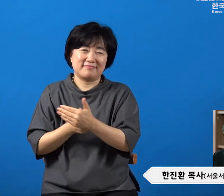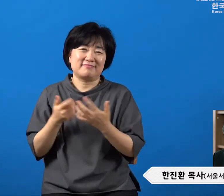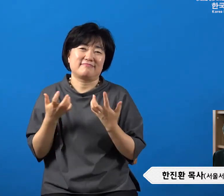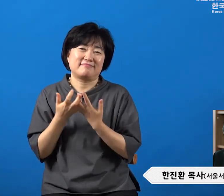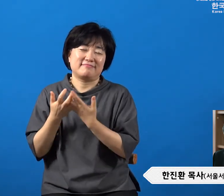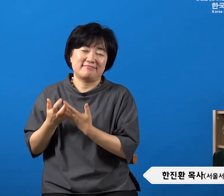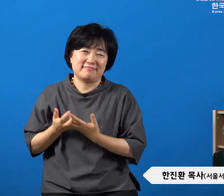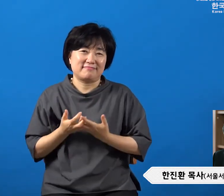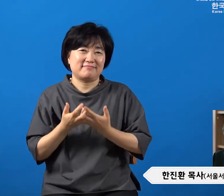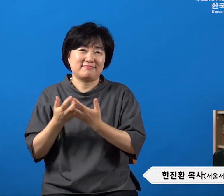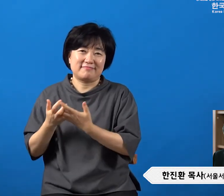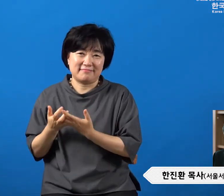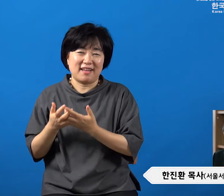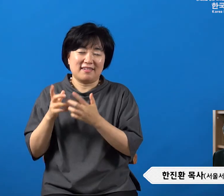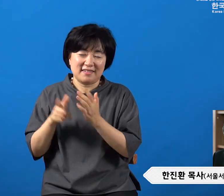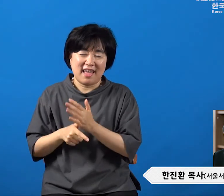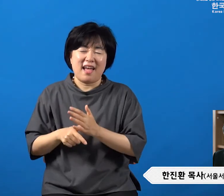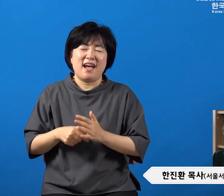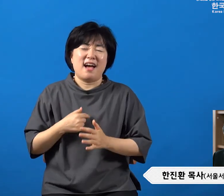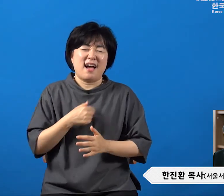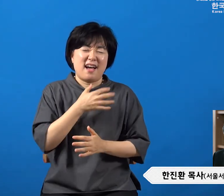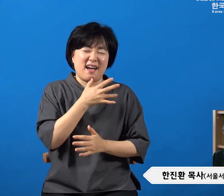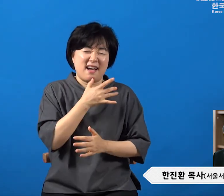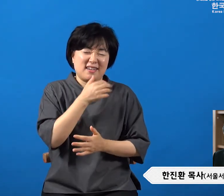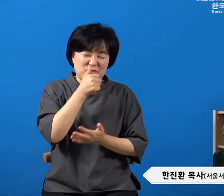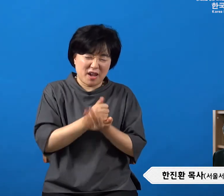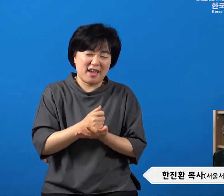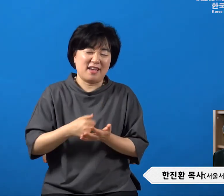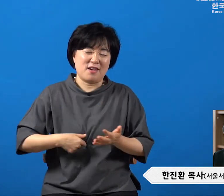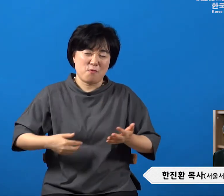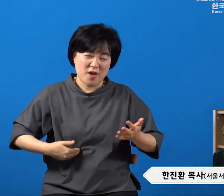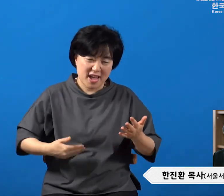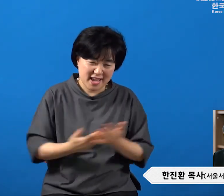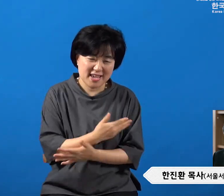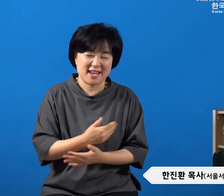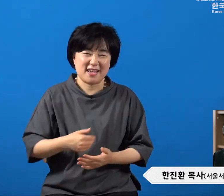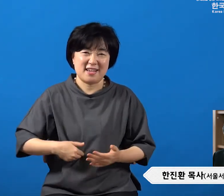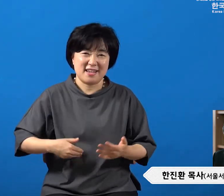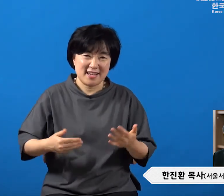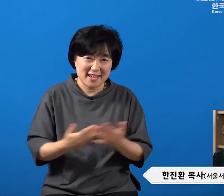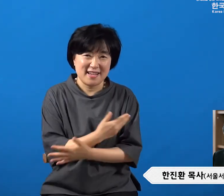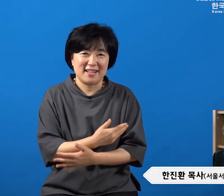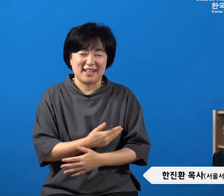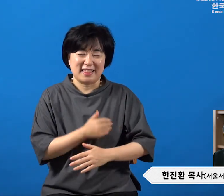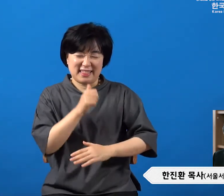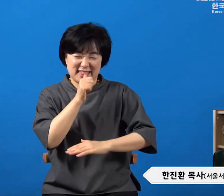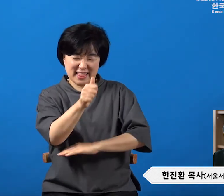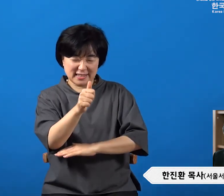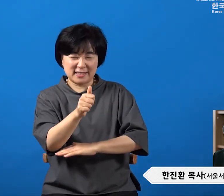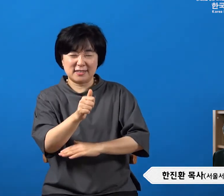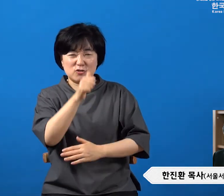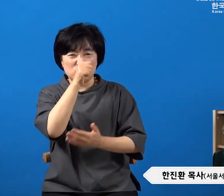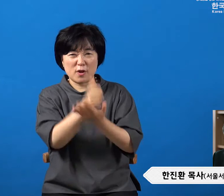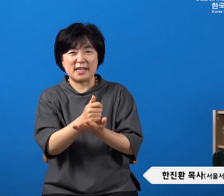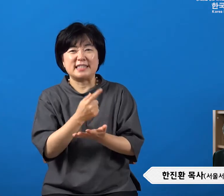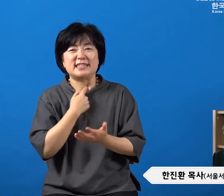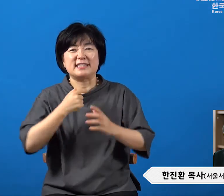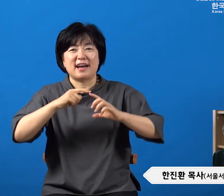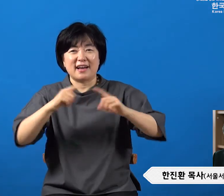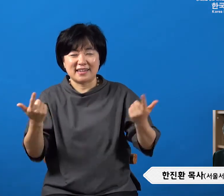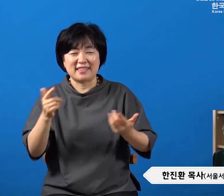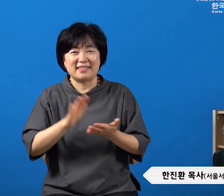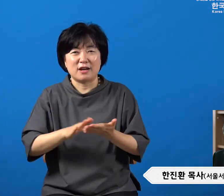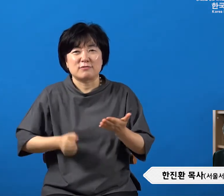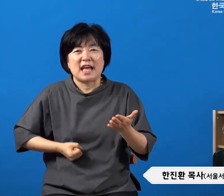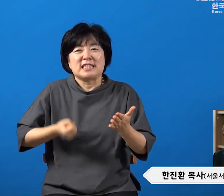우리는 눈물을 흘리면서 회개하게 됩니다. 다시는 죄를 짓지 않겠다고 다짐하게 됩니다. 하나님의 시선으로